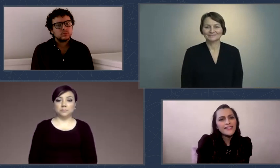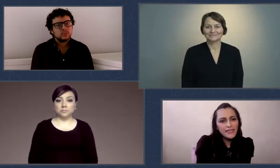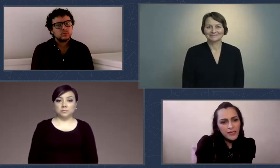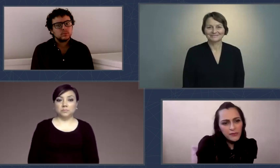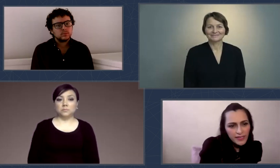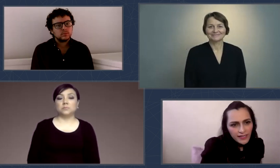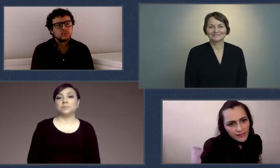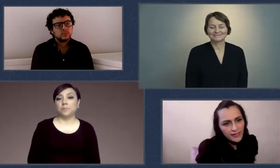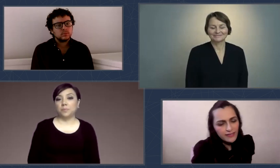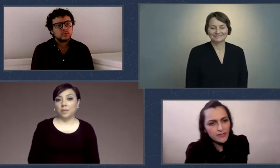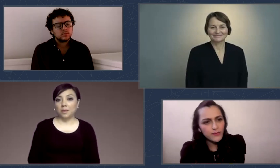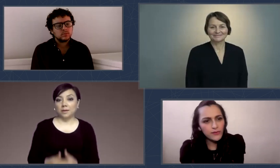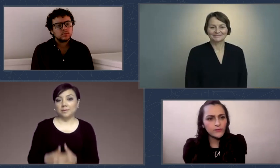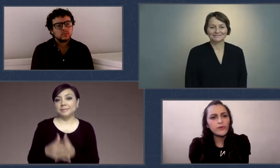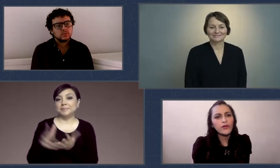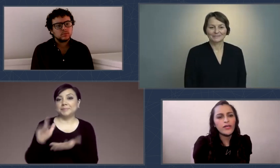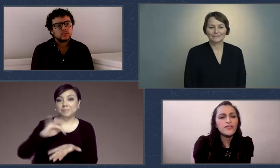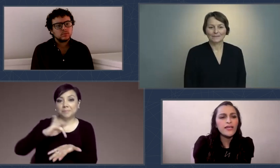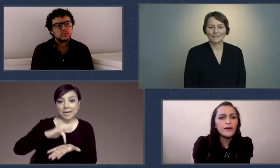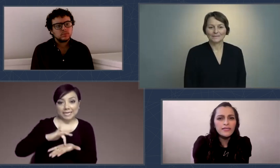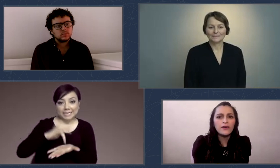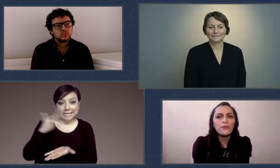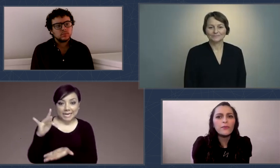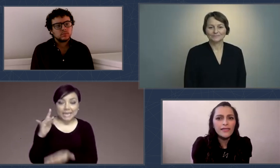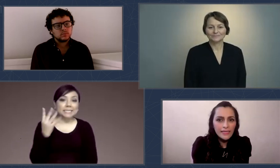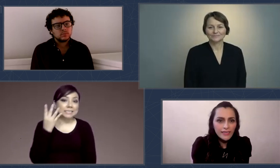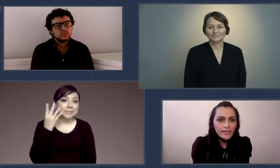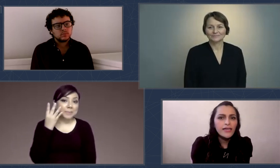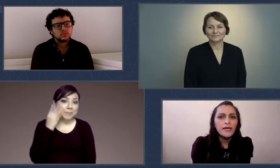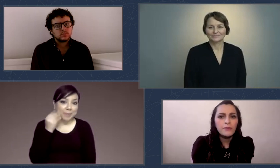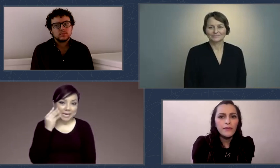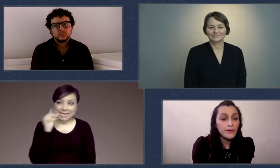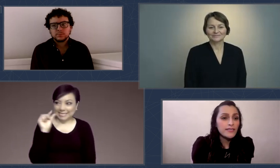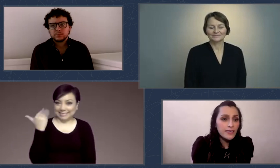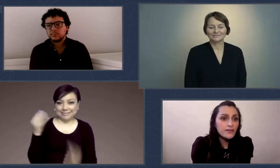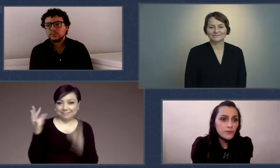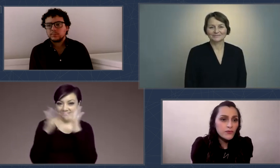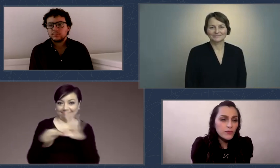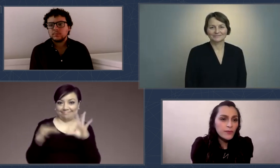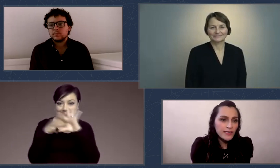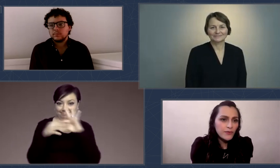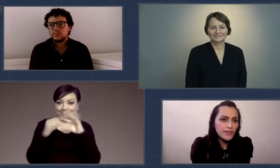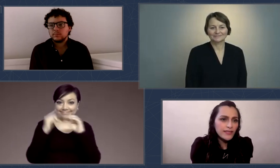Gracias a ti, Maya. Gracias por lo que nos acabas de compartir. Me